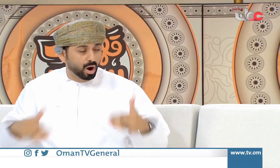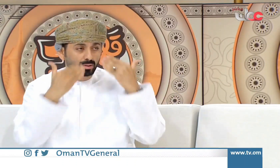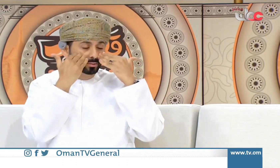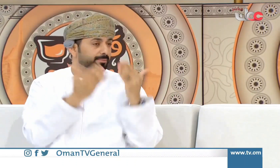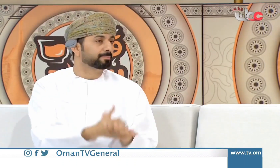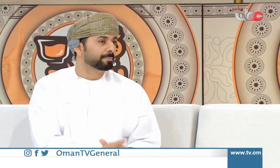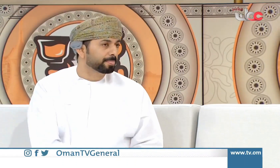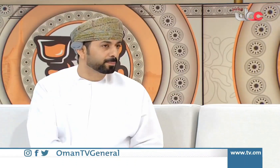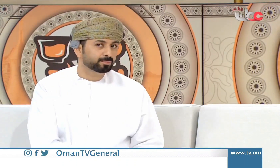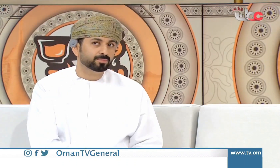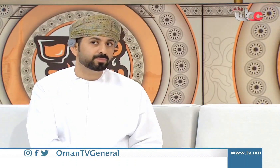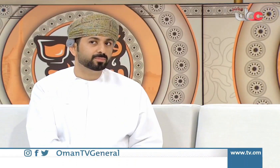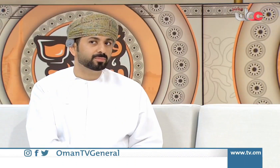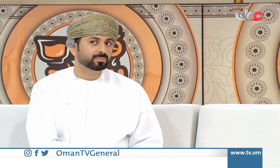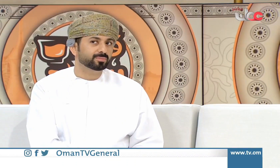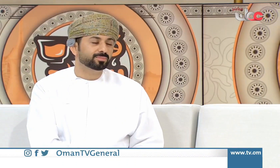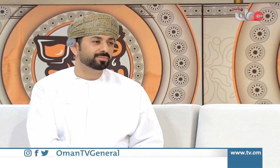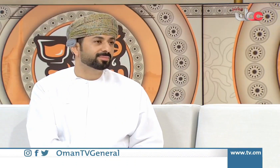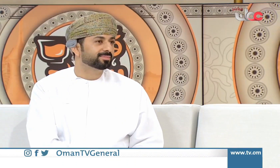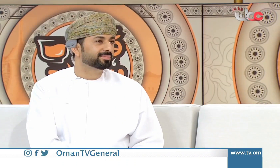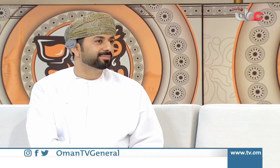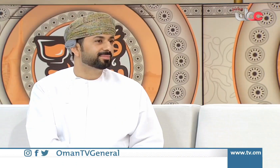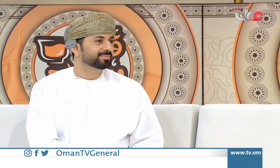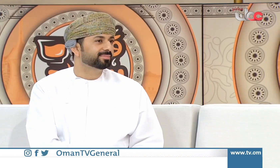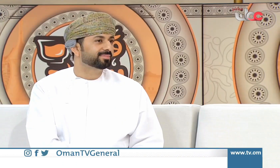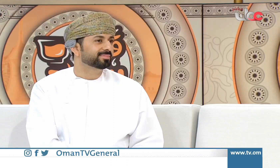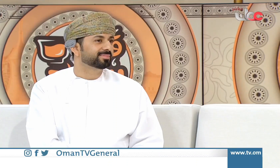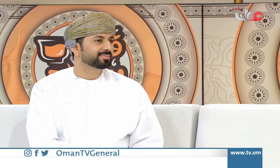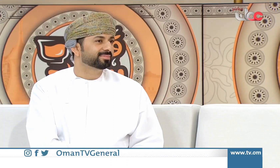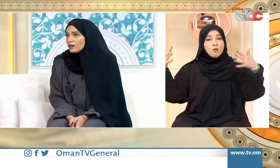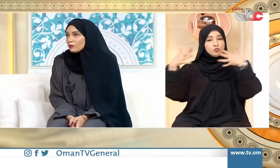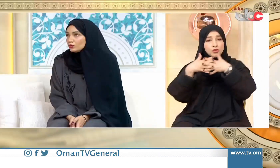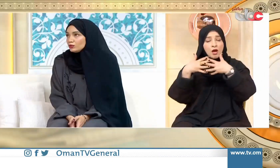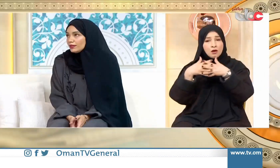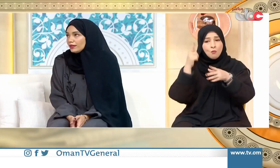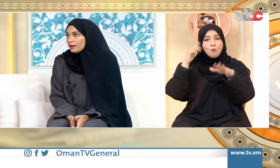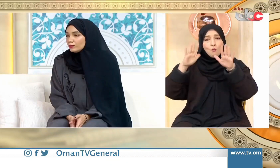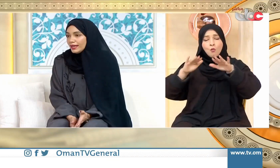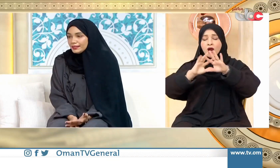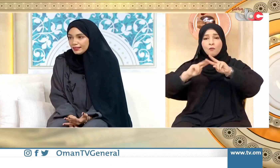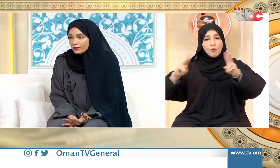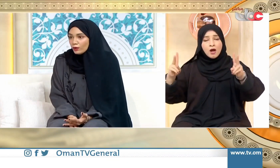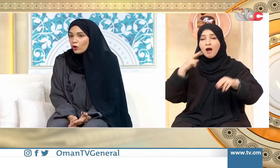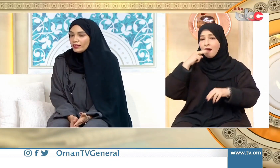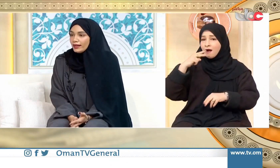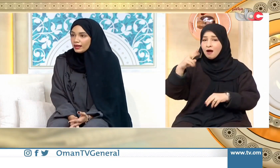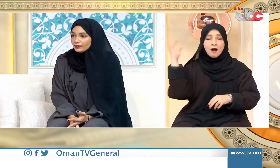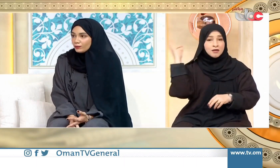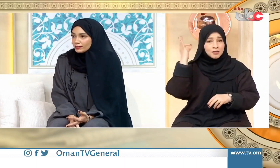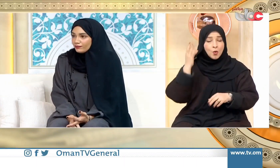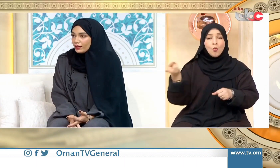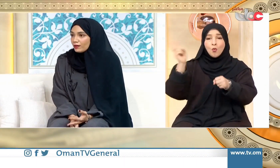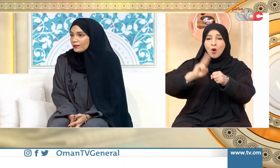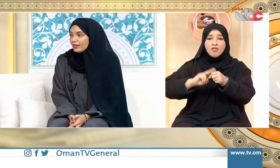من المتحدثين أو هل مشاركات أخرى كذلك من الإعاقات الأخرى؟ كان موجود من المتحدثين ومن